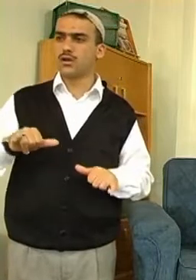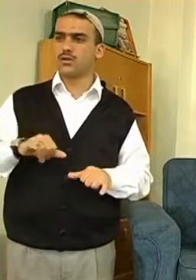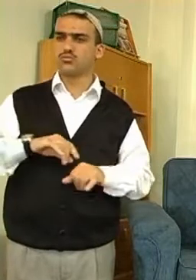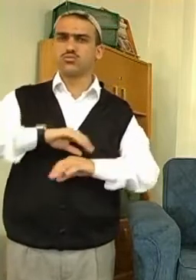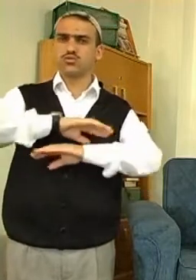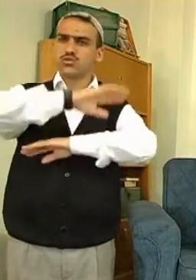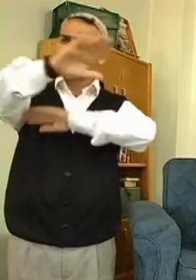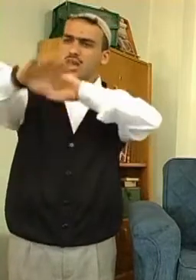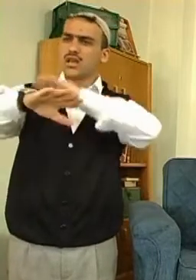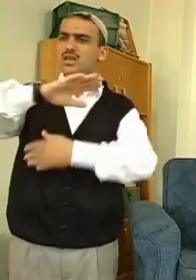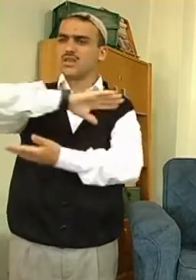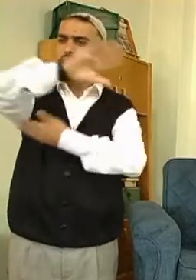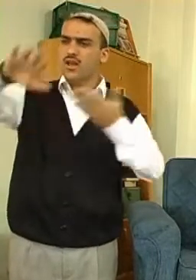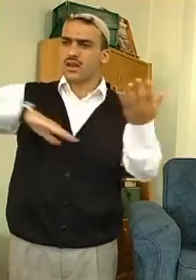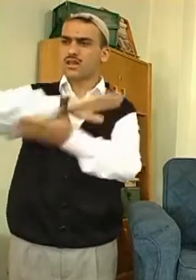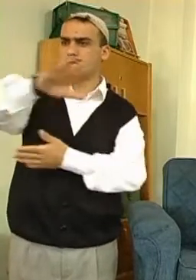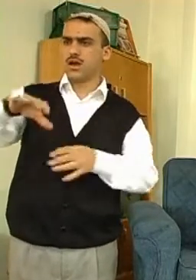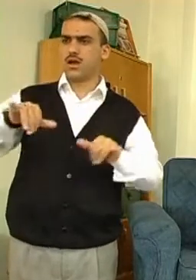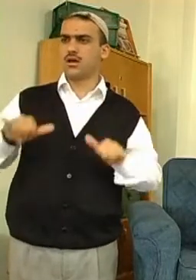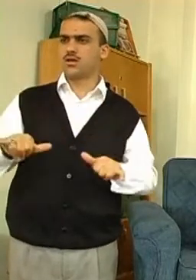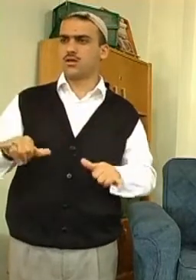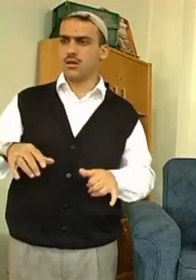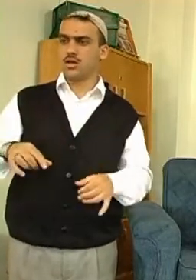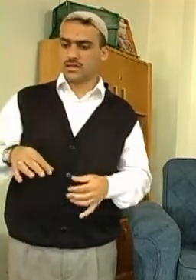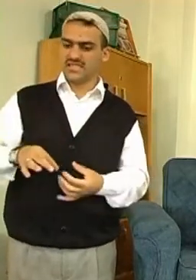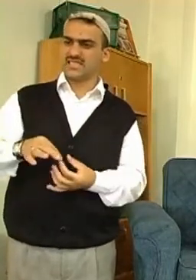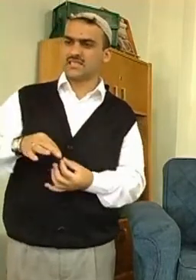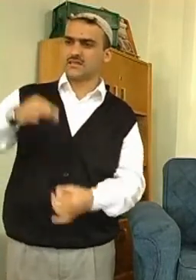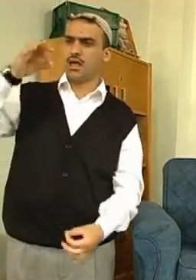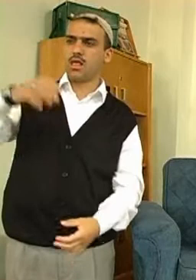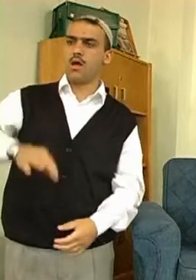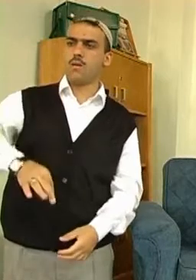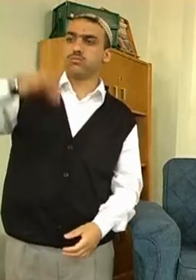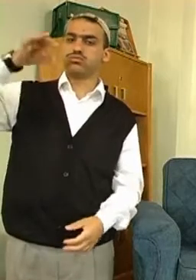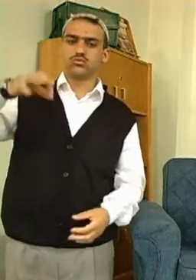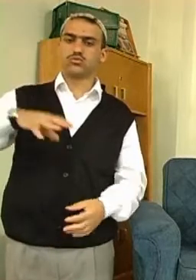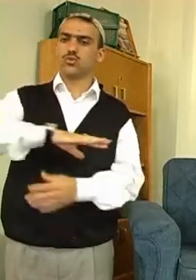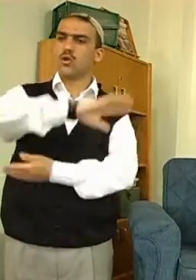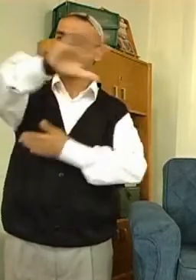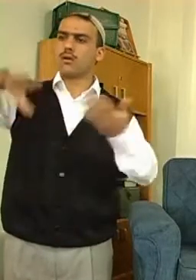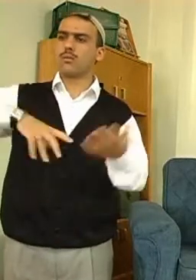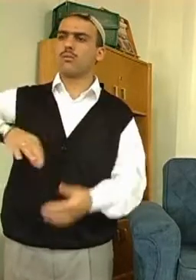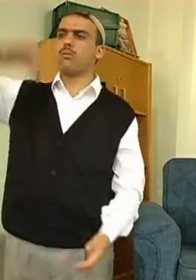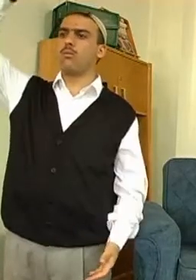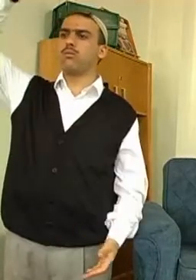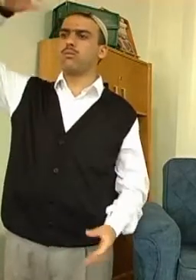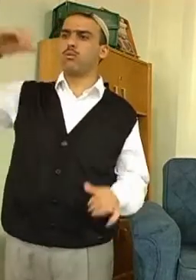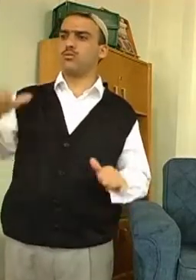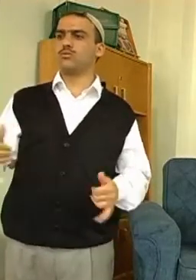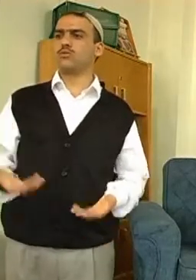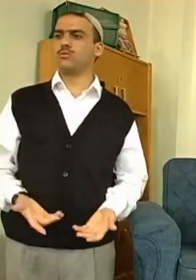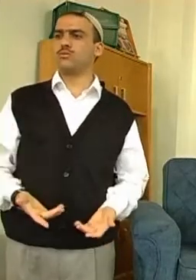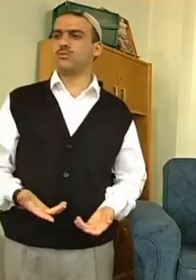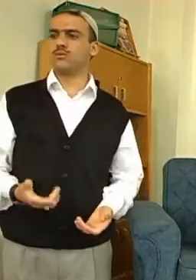mümin şuur ile okur. Birbirimize okuyoruz elhamdülillah. ve o intisapla okutur. Başkasını da